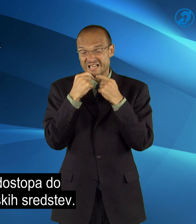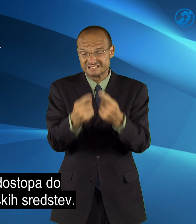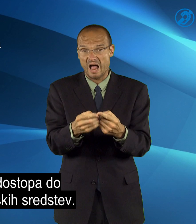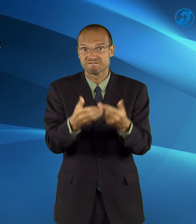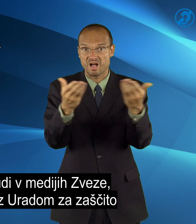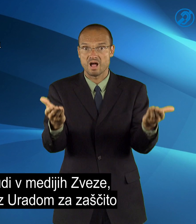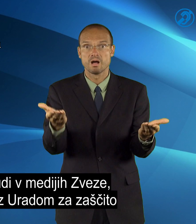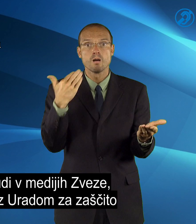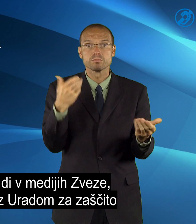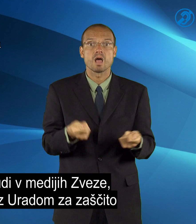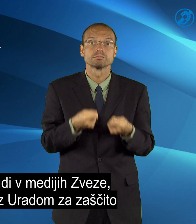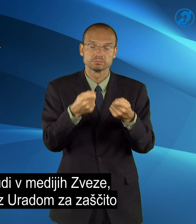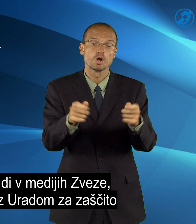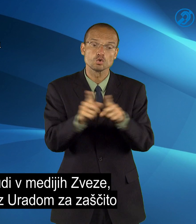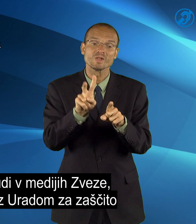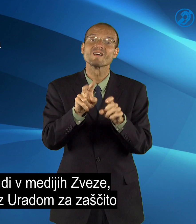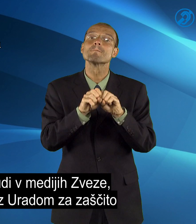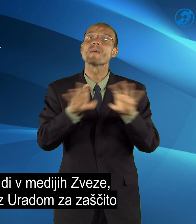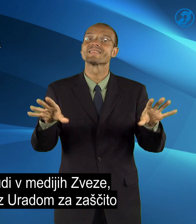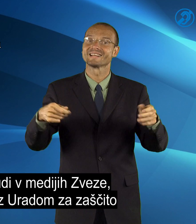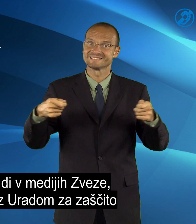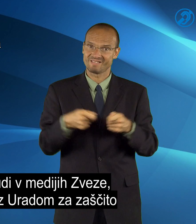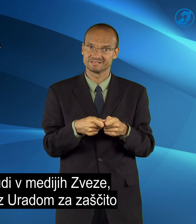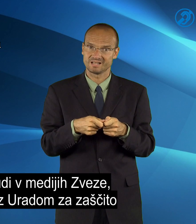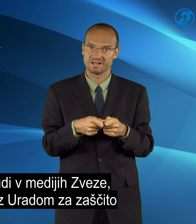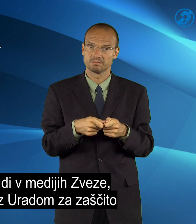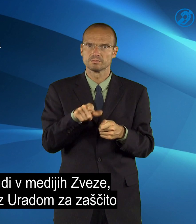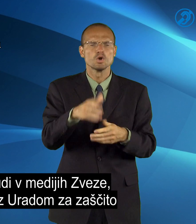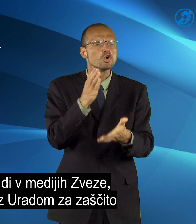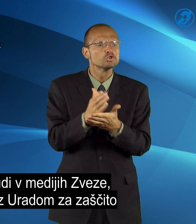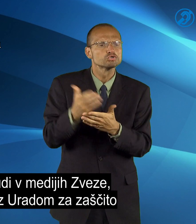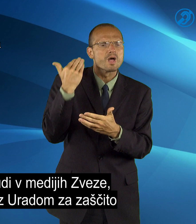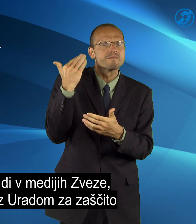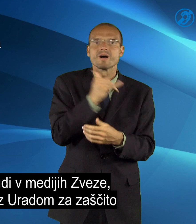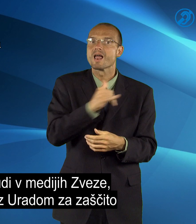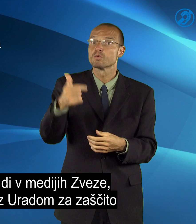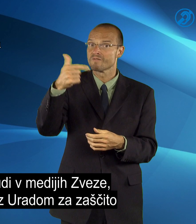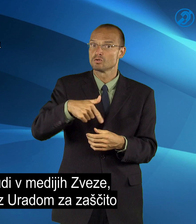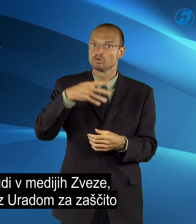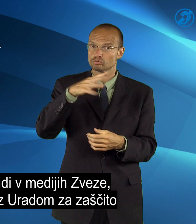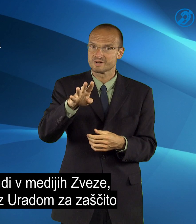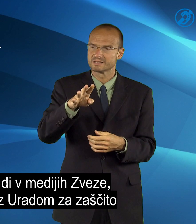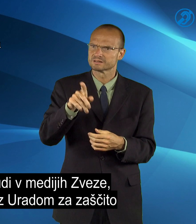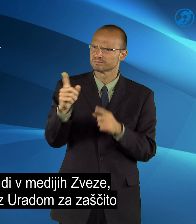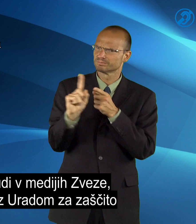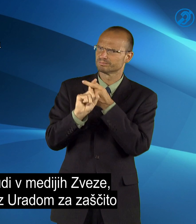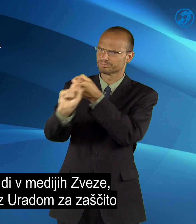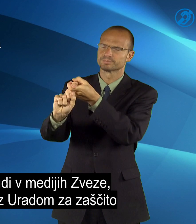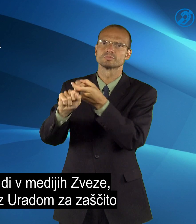Izjava je podana tudi v medijih zveze, ki je že v letu 2014 z Uradom za zaščito in reševanje začela